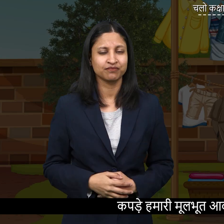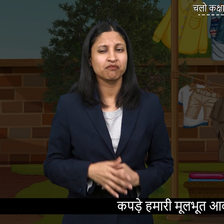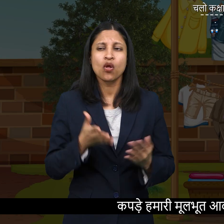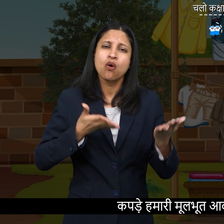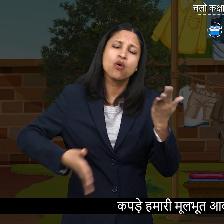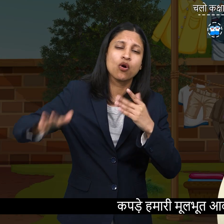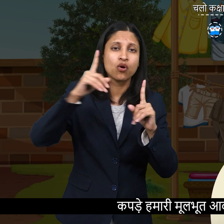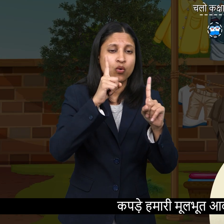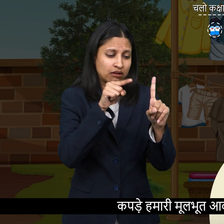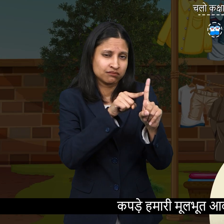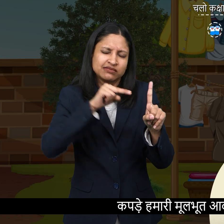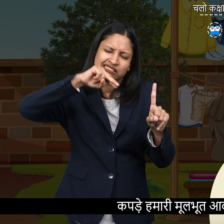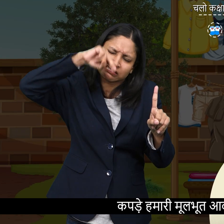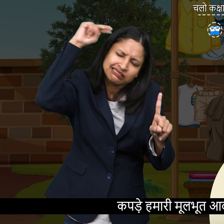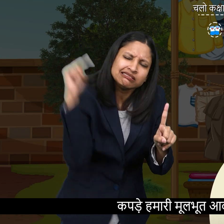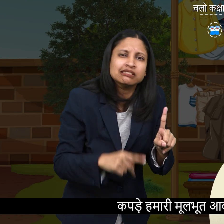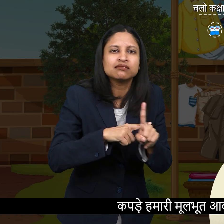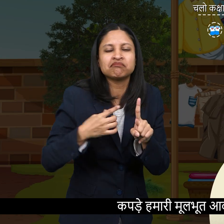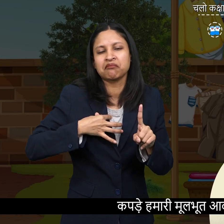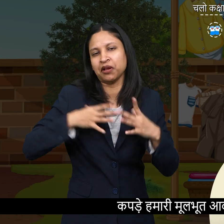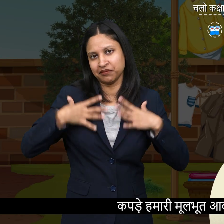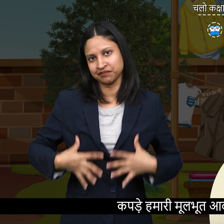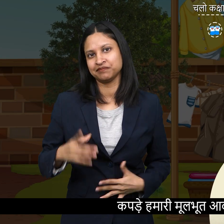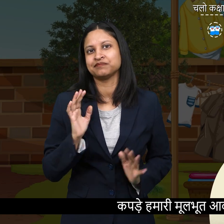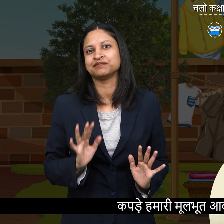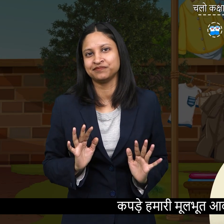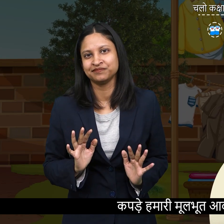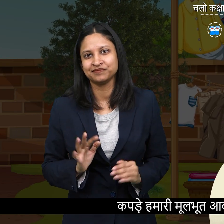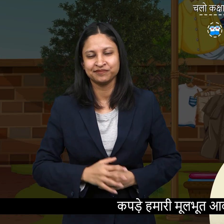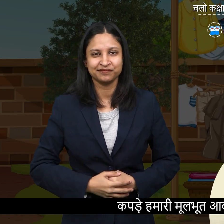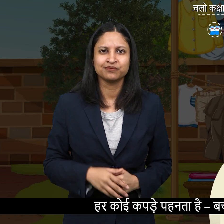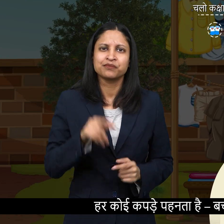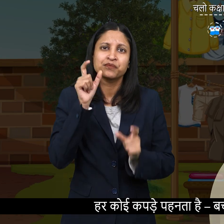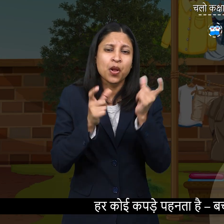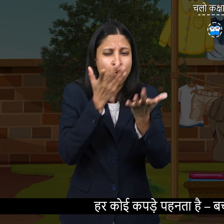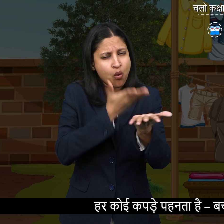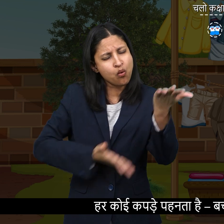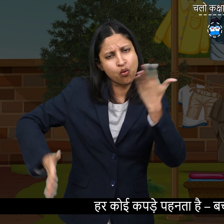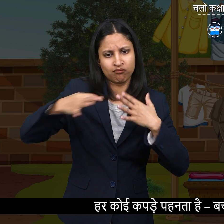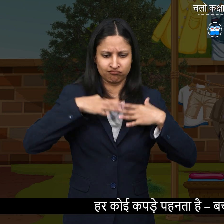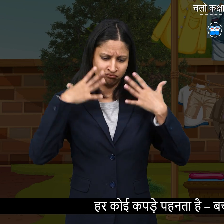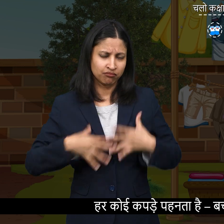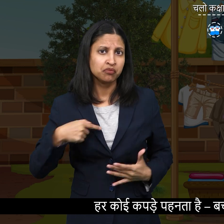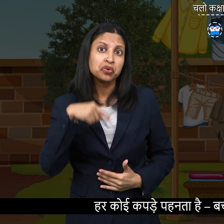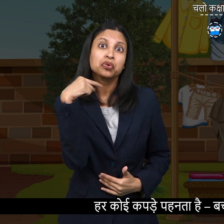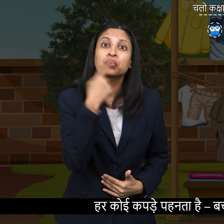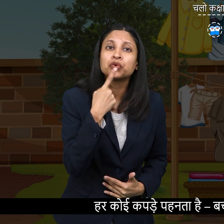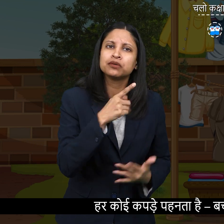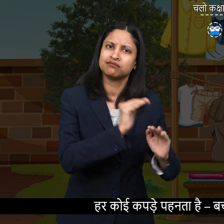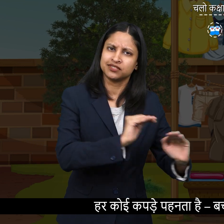कपड़े हमारी मूलभूत आवश्यकताओं में से एक है। हर कोई कपड़े पहनता है, बच्चे, बड़े,